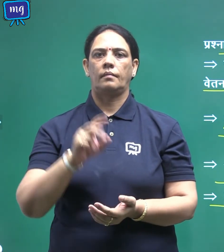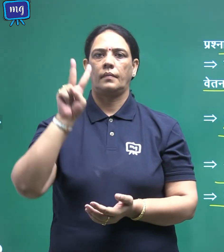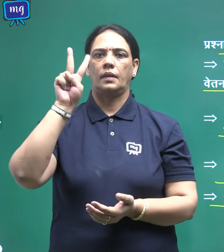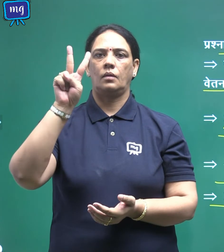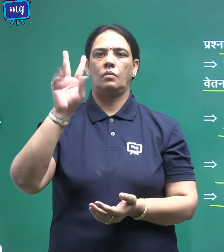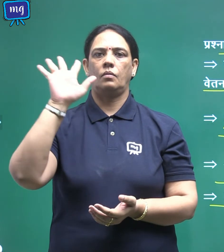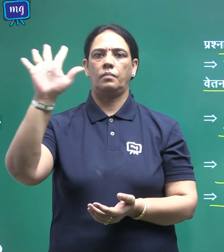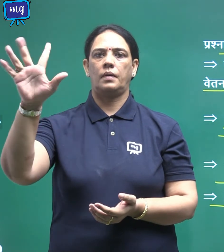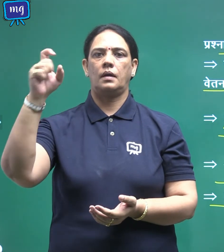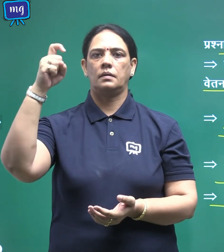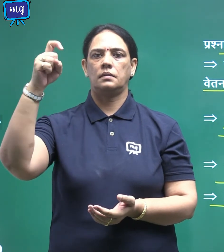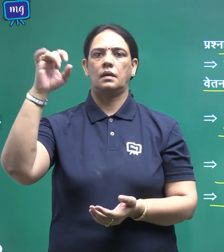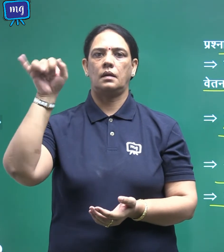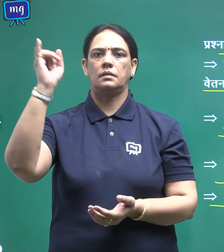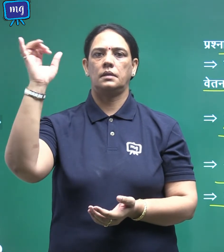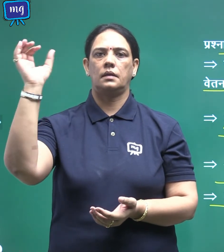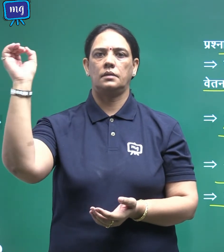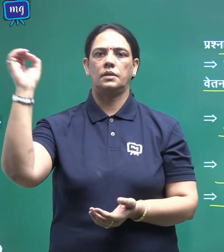25,760